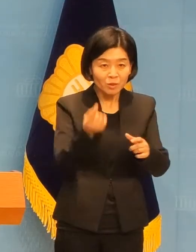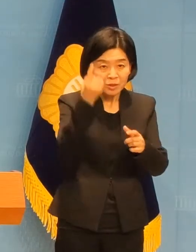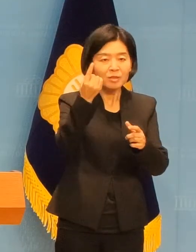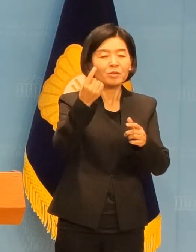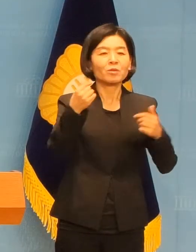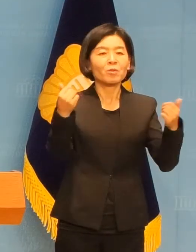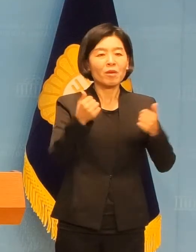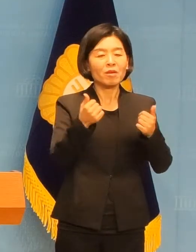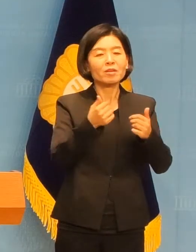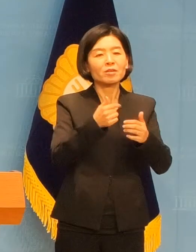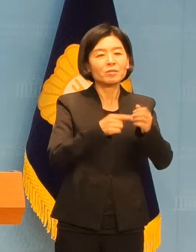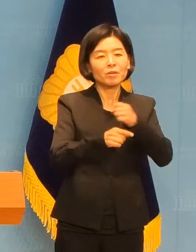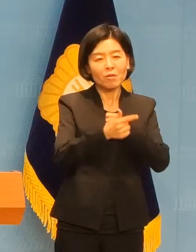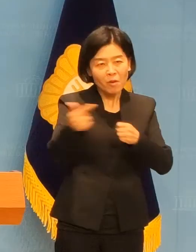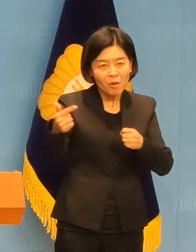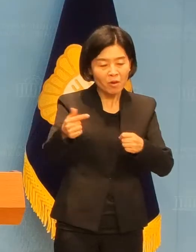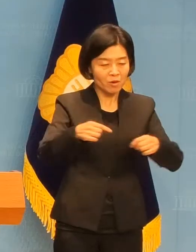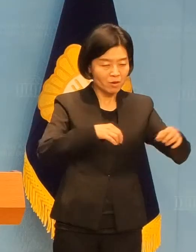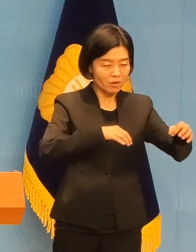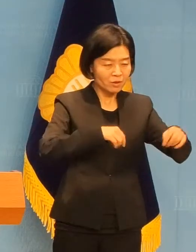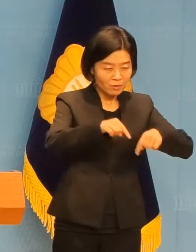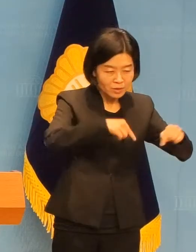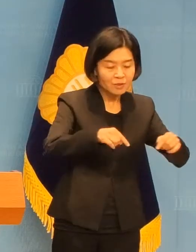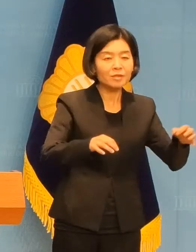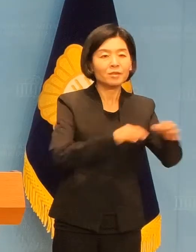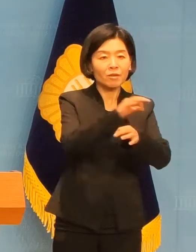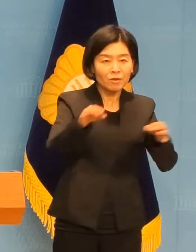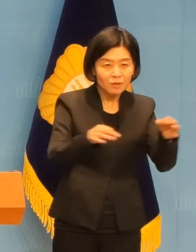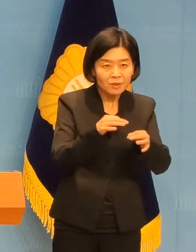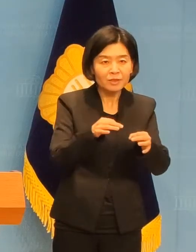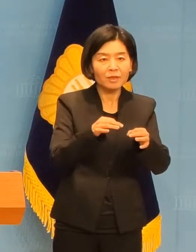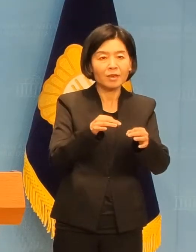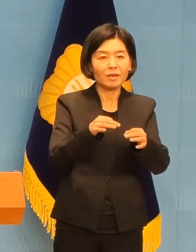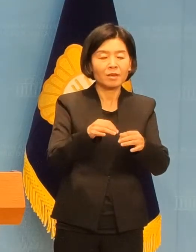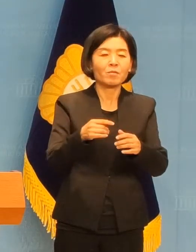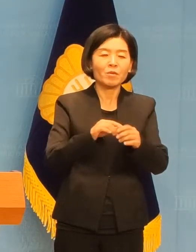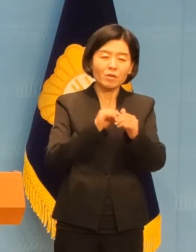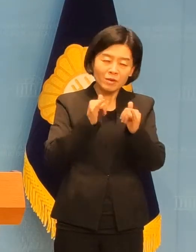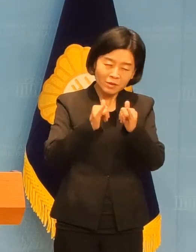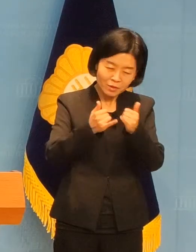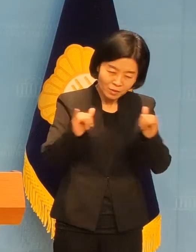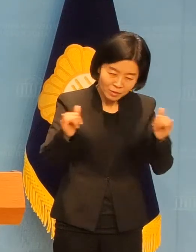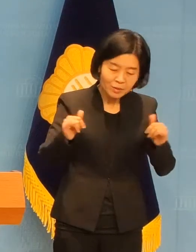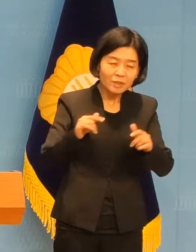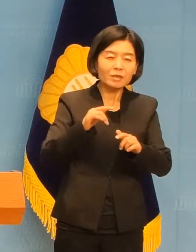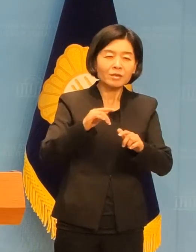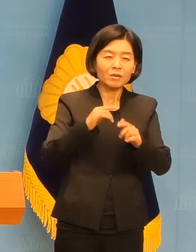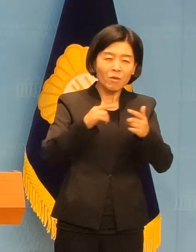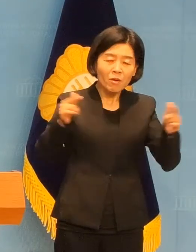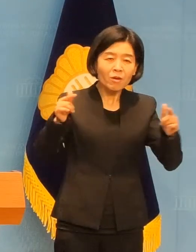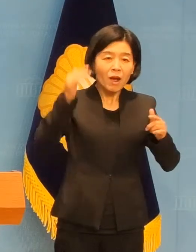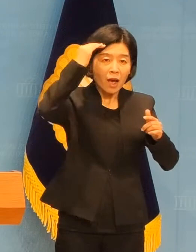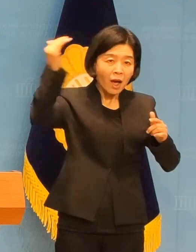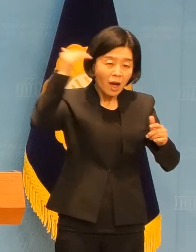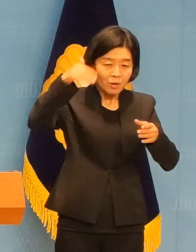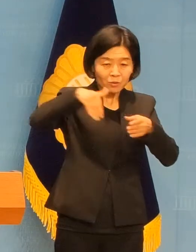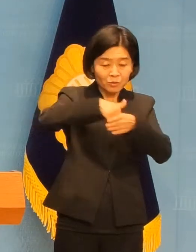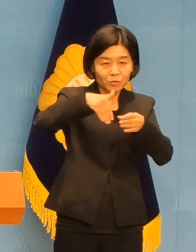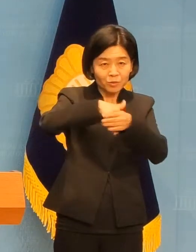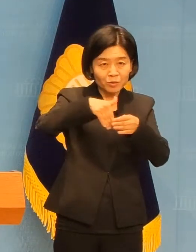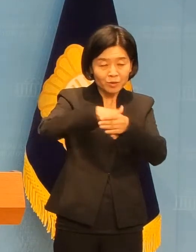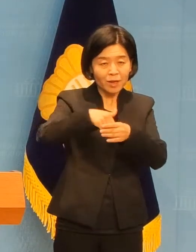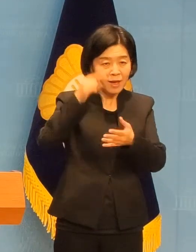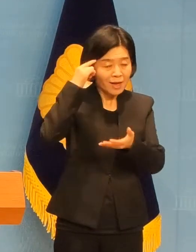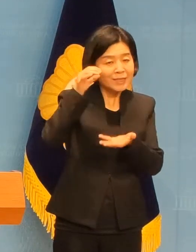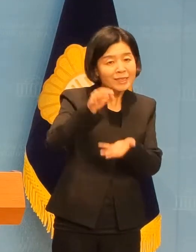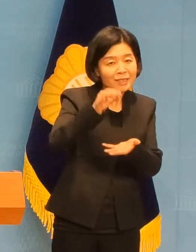의제를 넘어 대한민국의 K문화와 K콘텐츠의 가치를 세계에 알린 문화 외교의 장이